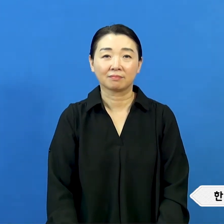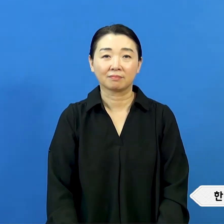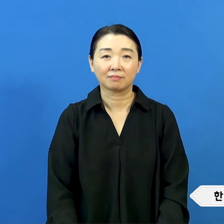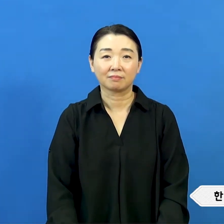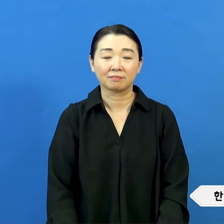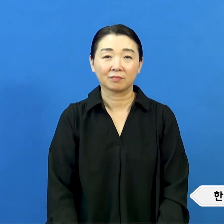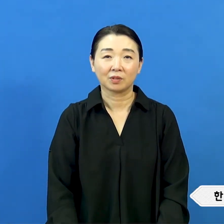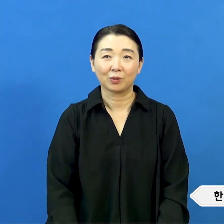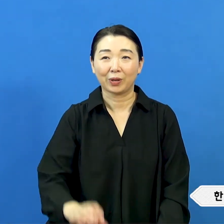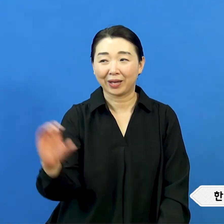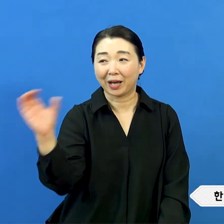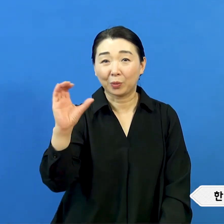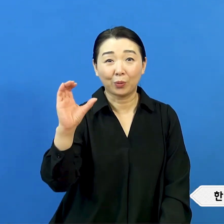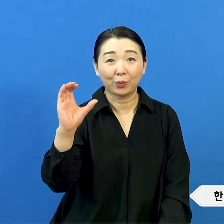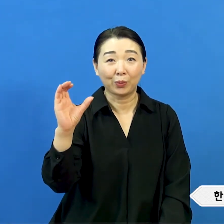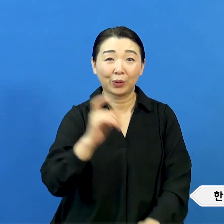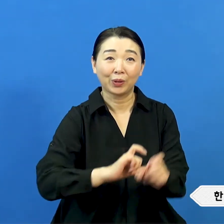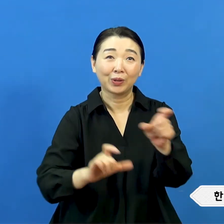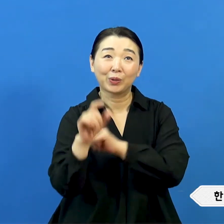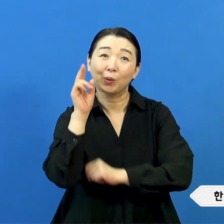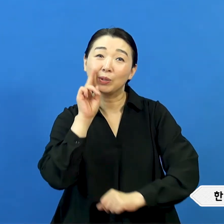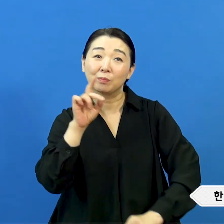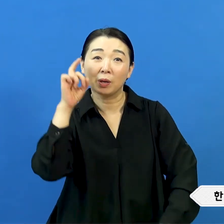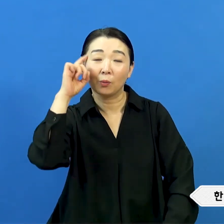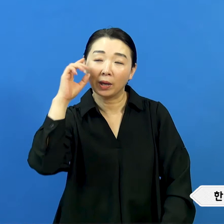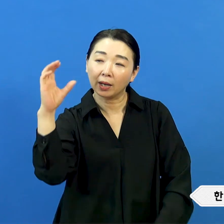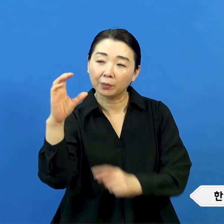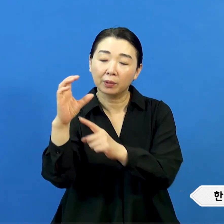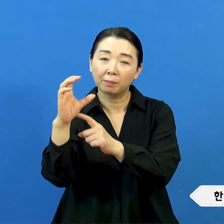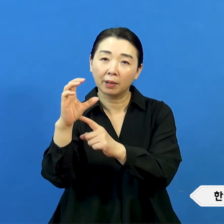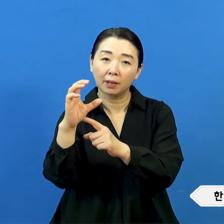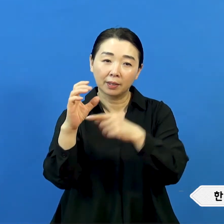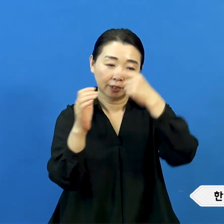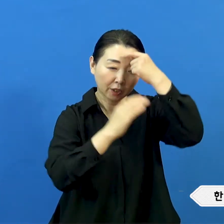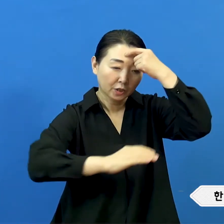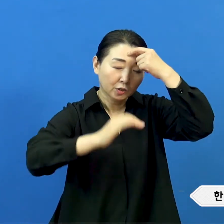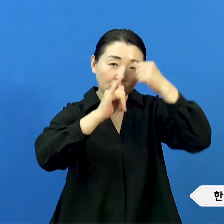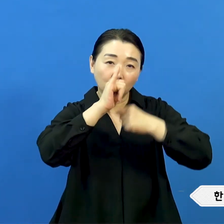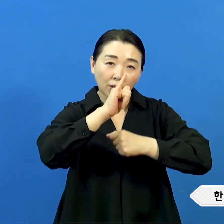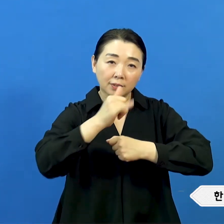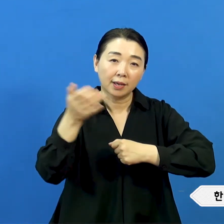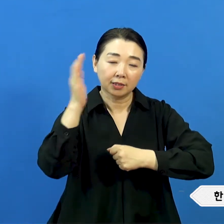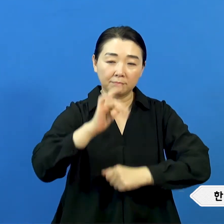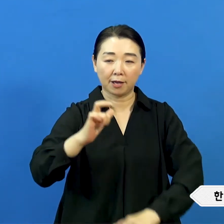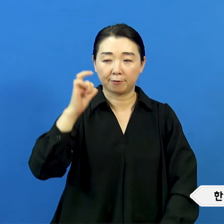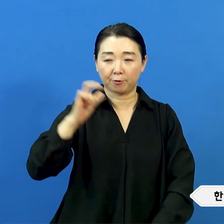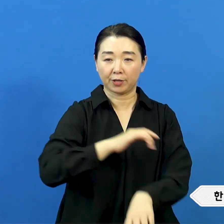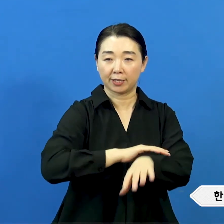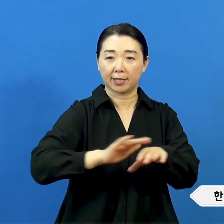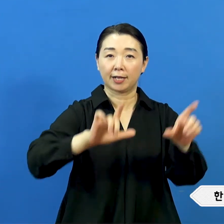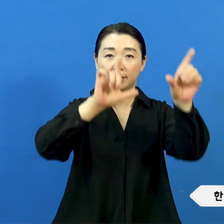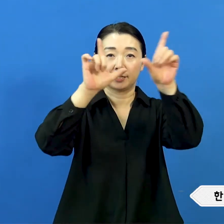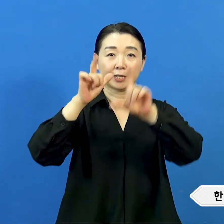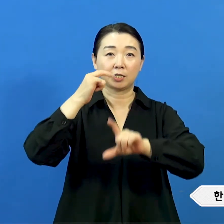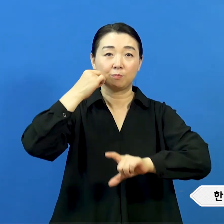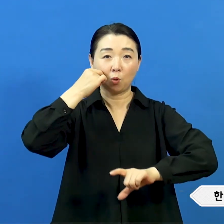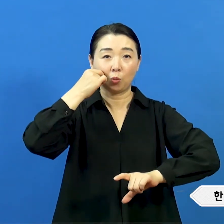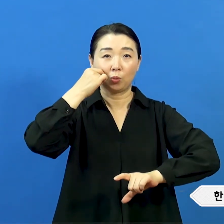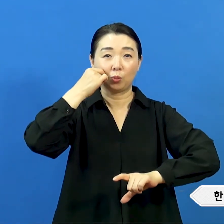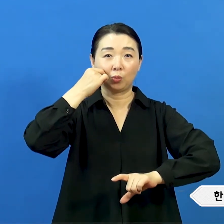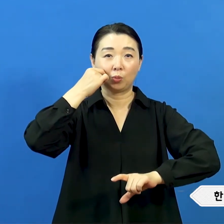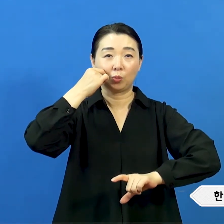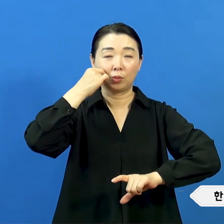이 가톨릭은 더합니다. 가톨릭은 신자라도 제대로 경건하게 잘 살지 못하면